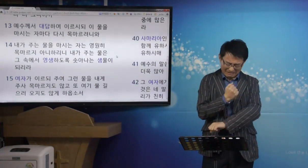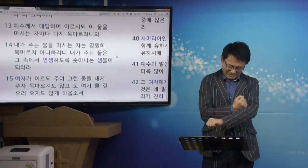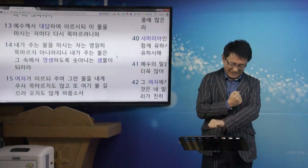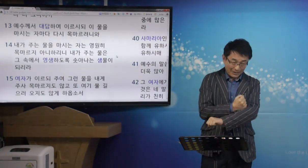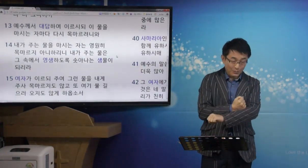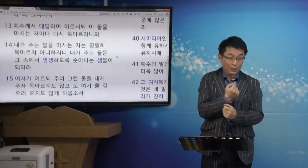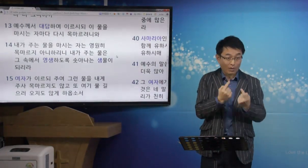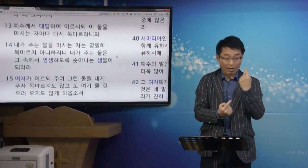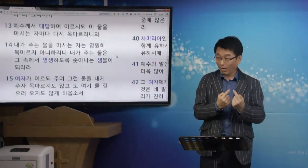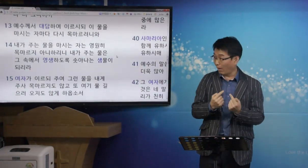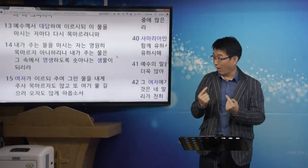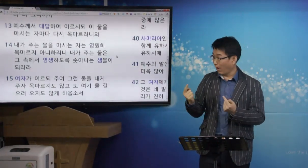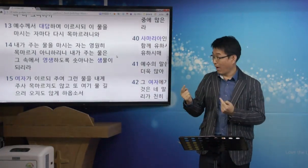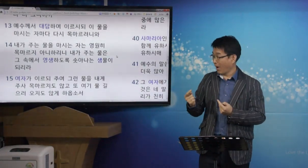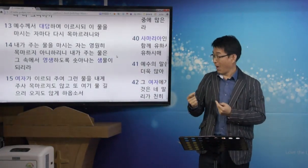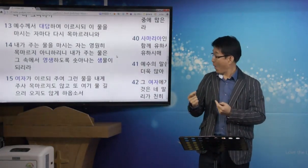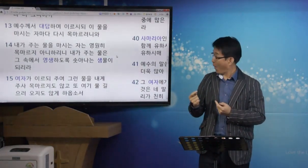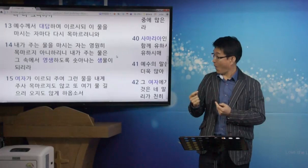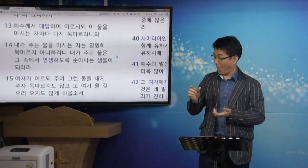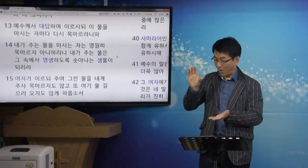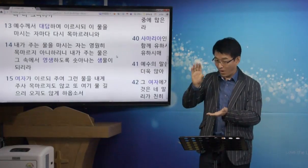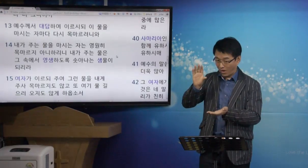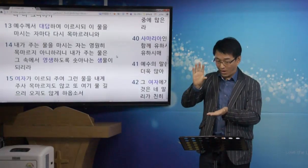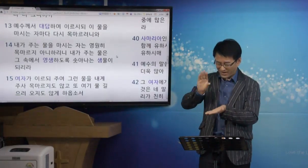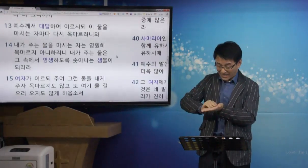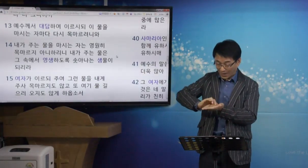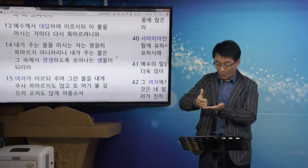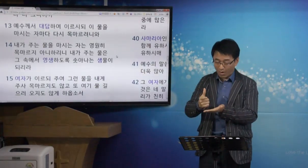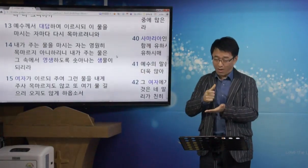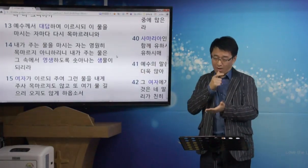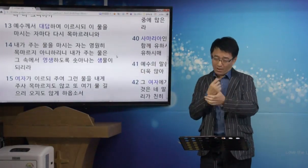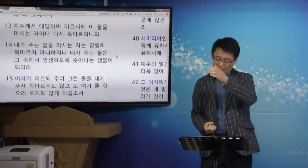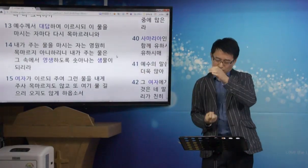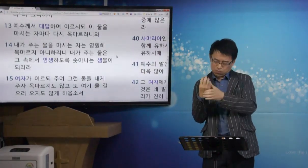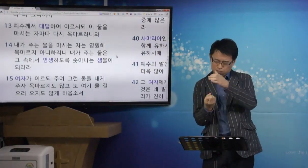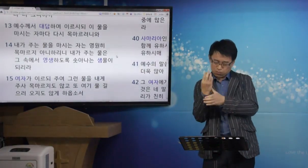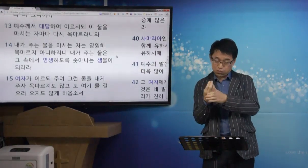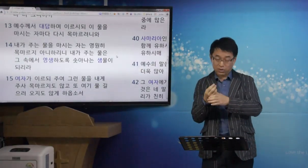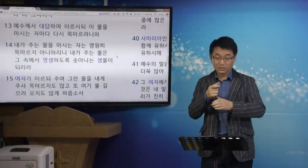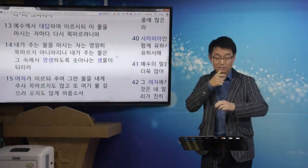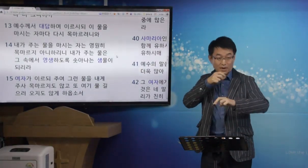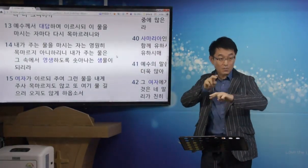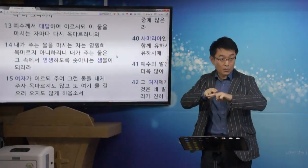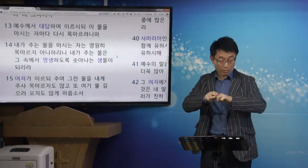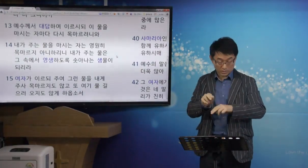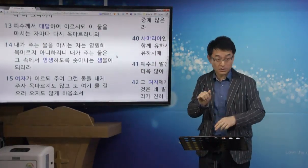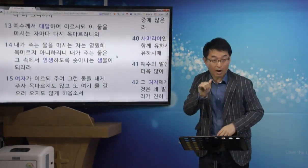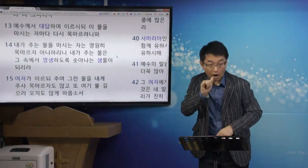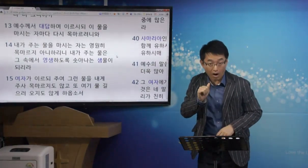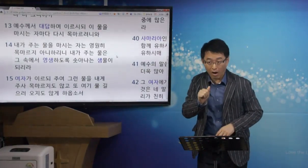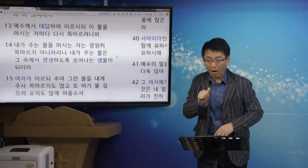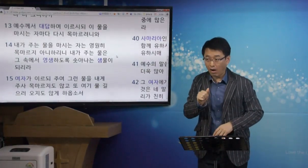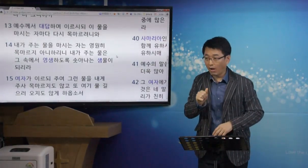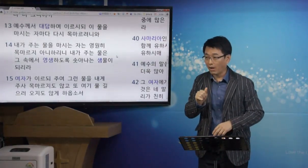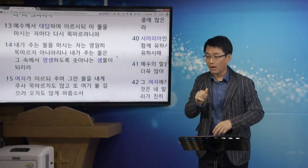지금까지 계속 다녔는데 그 힘든 물길로 오는 것보다 영원히 샘솟는 물이 있다는